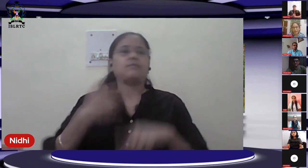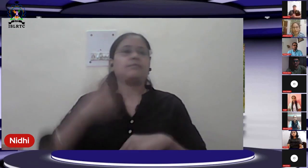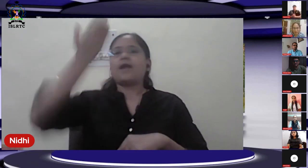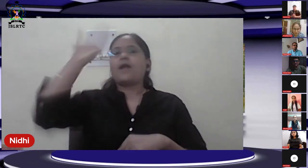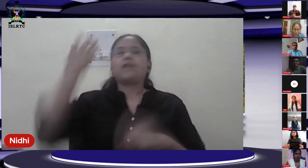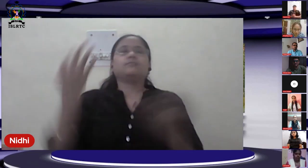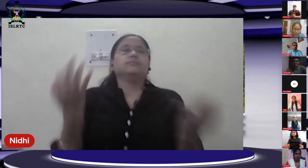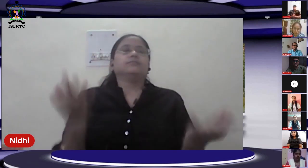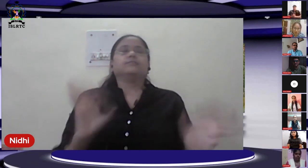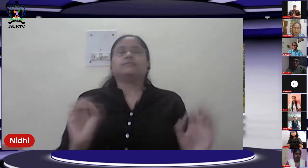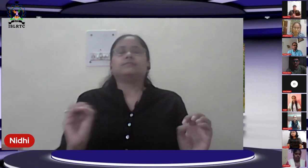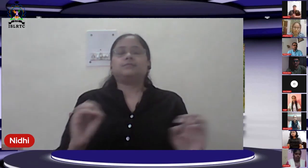है।